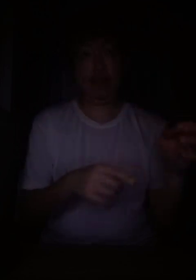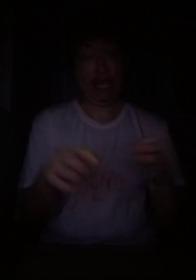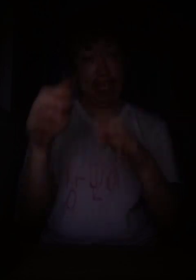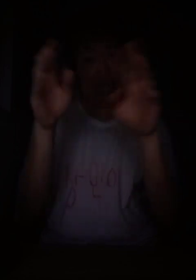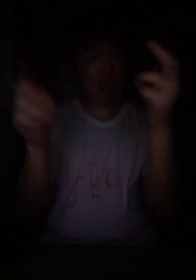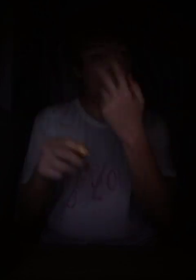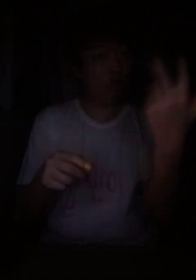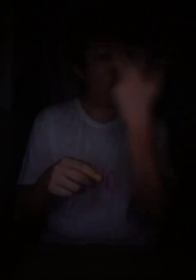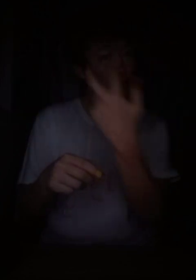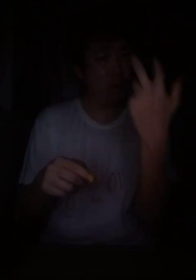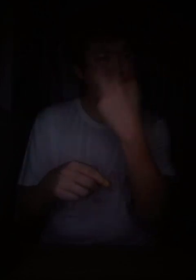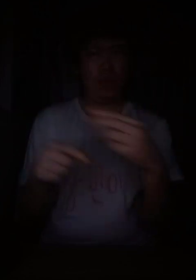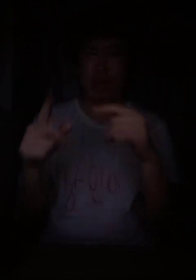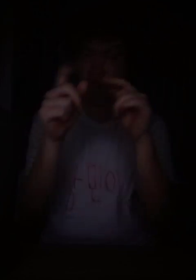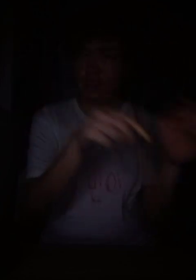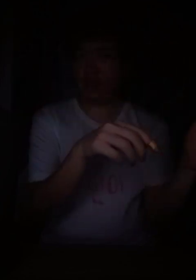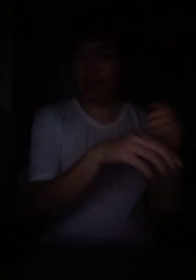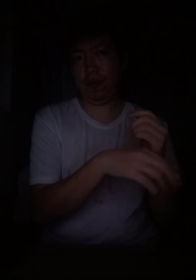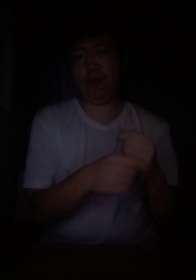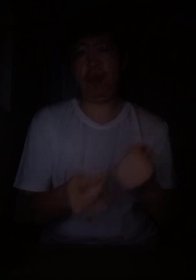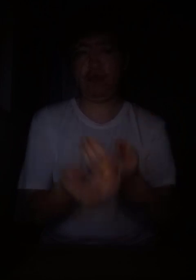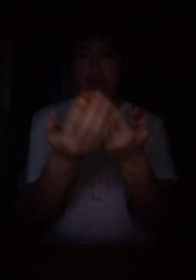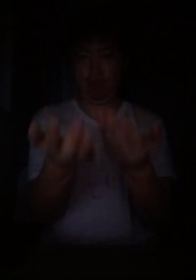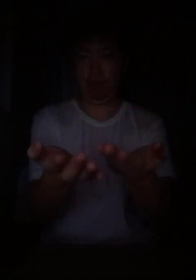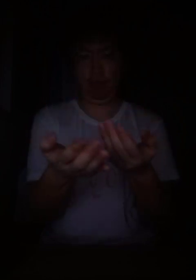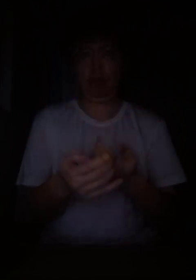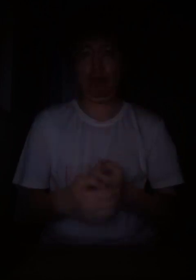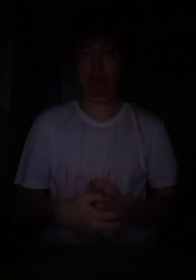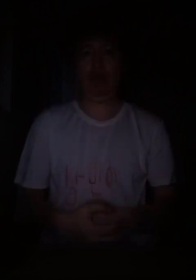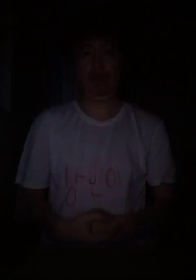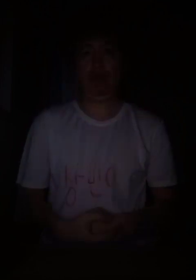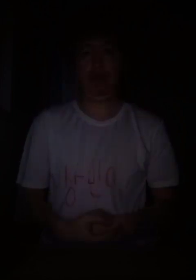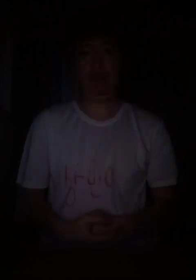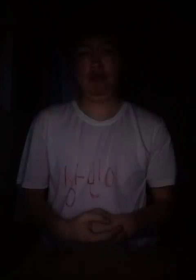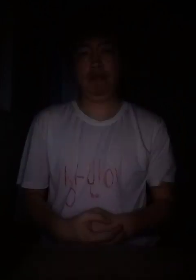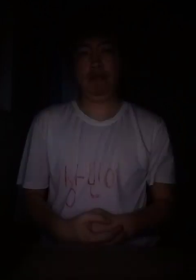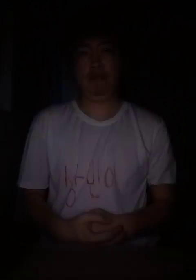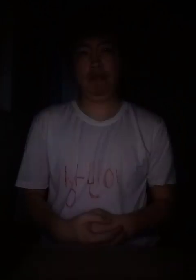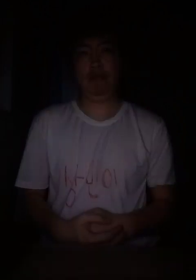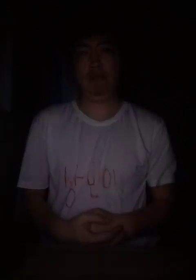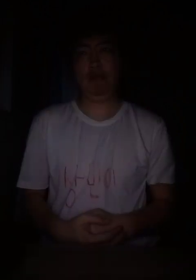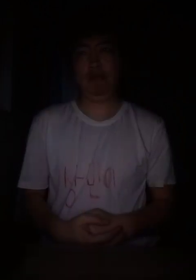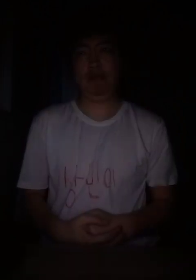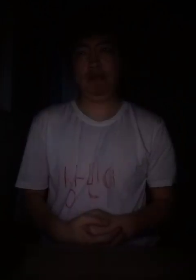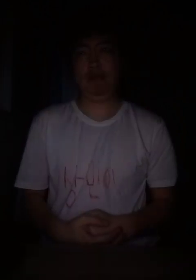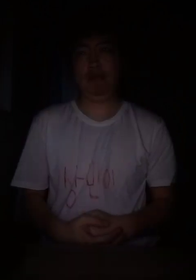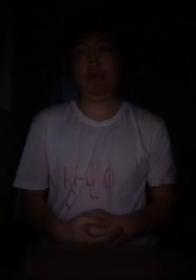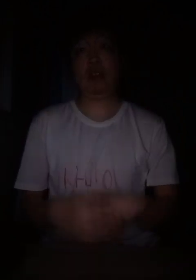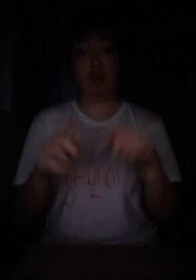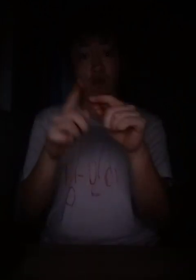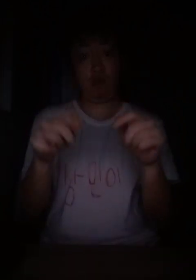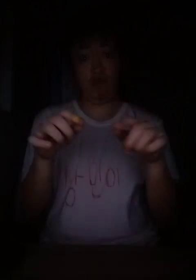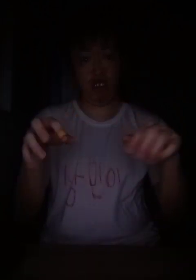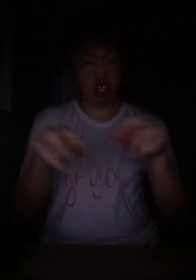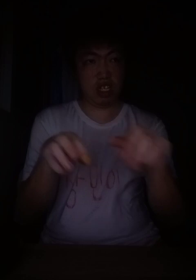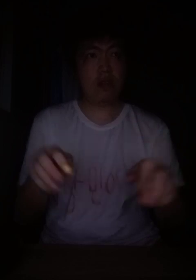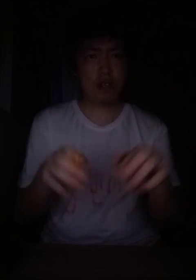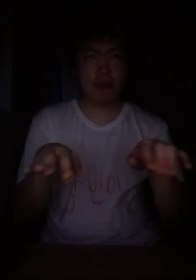주변을 둘러보다가 변을 당했습니다. 배영진 기자입니다. 오피스텔 지하 주차장이 침수돼